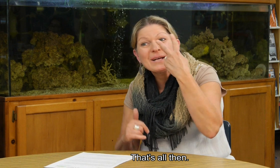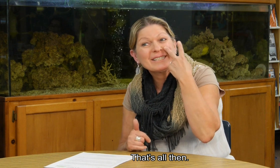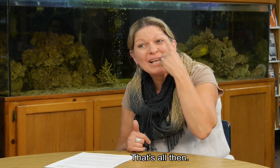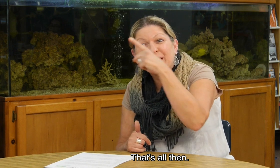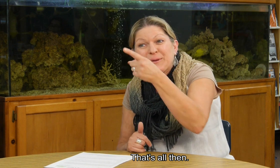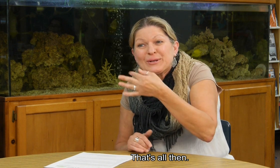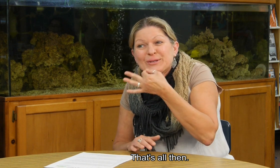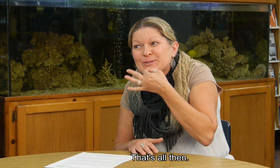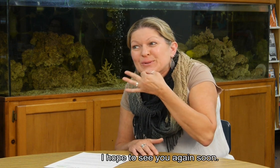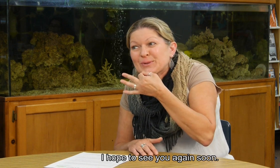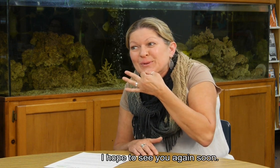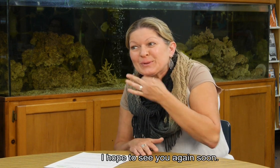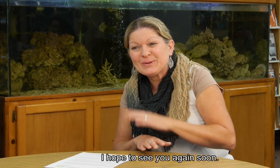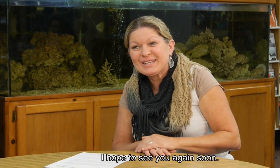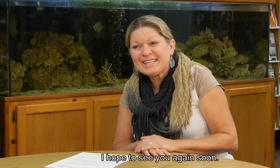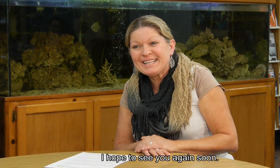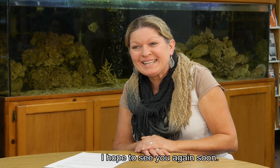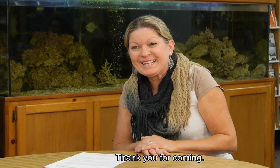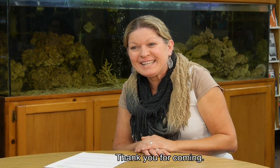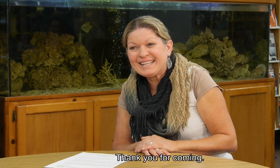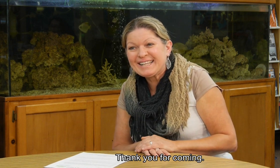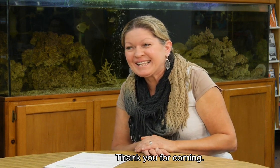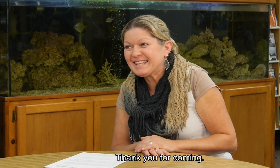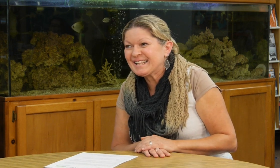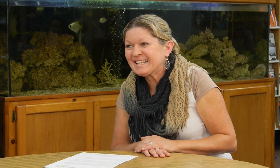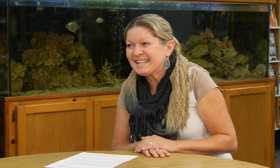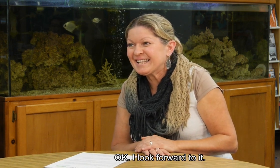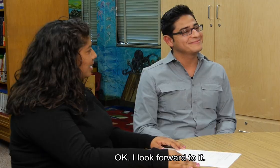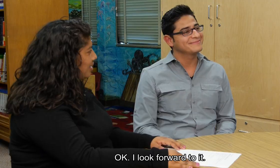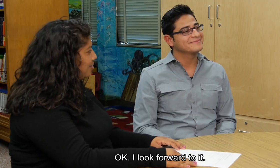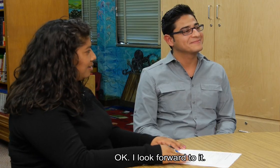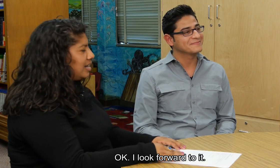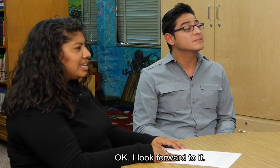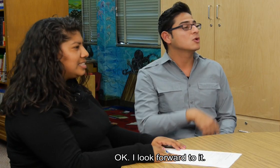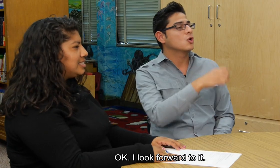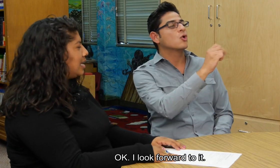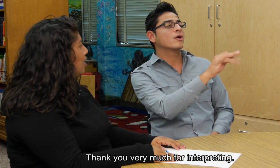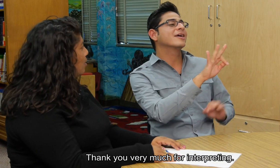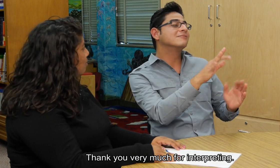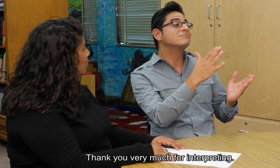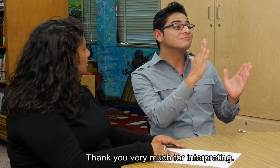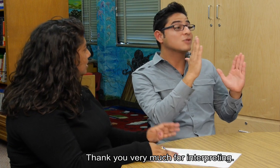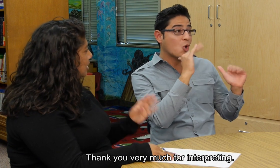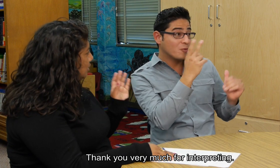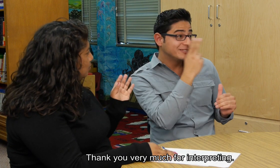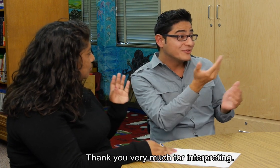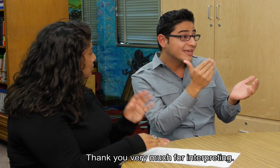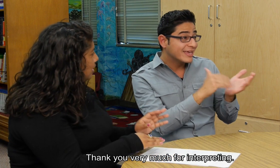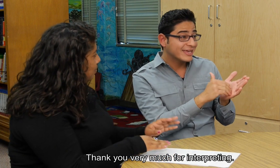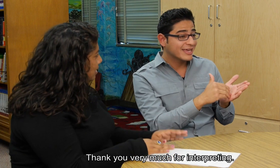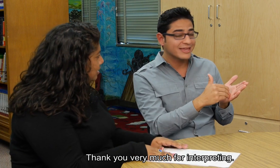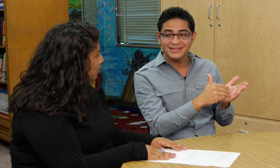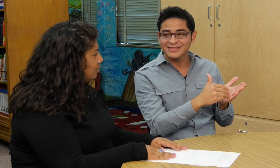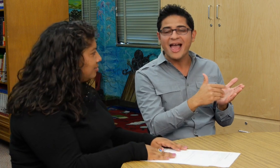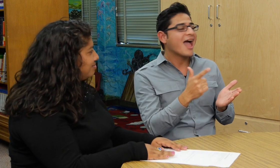y bueno pues nada espero verla pronto de nuevo gracias por venir ojalá y así muchas gracias por su interpretación